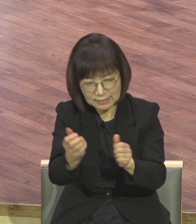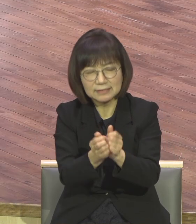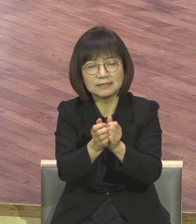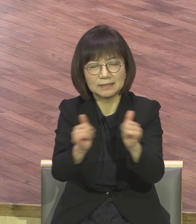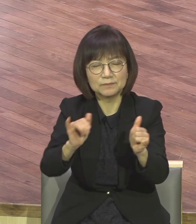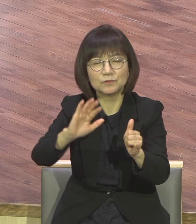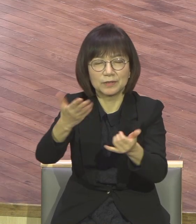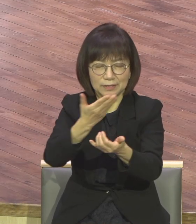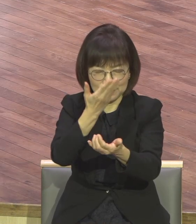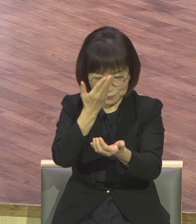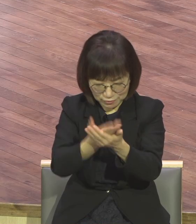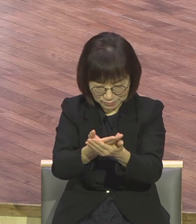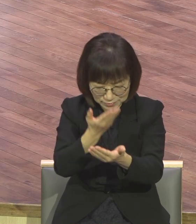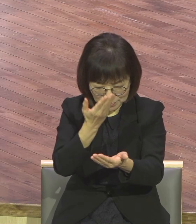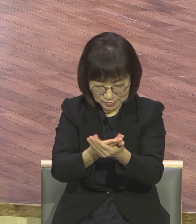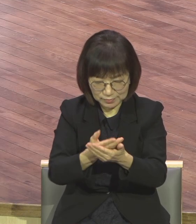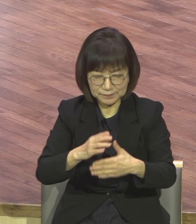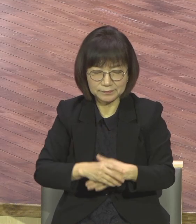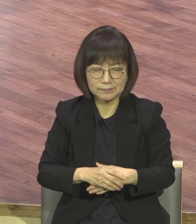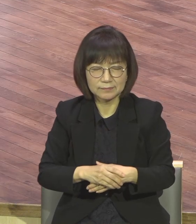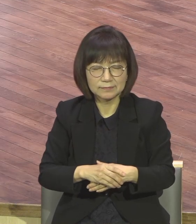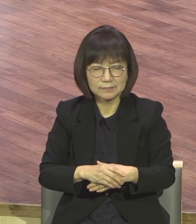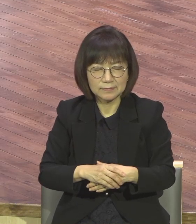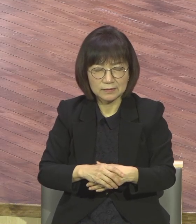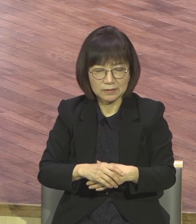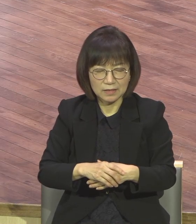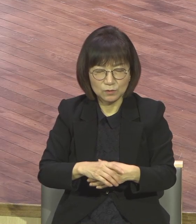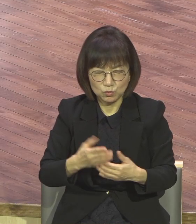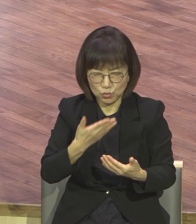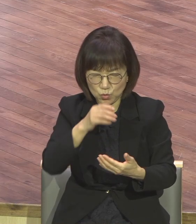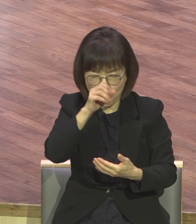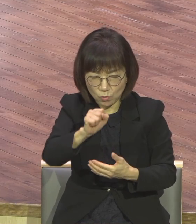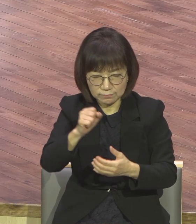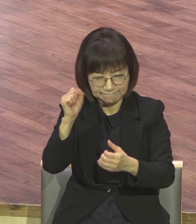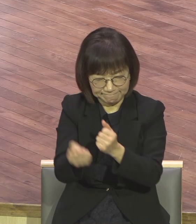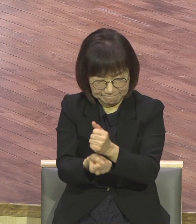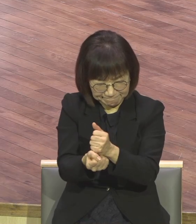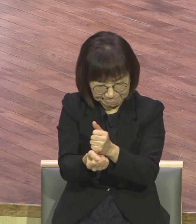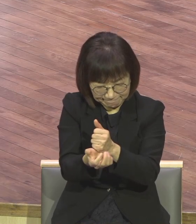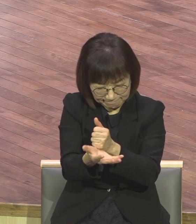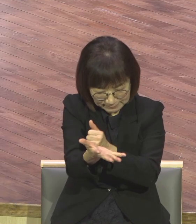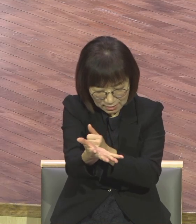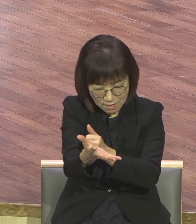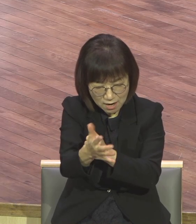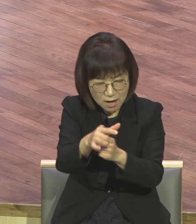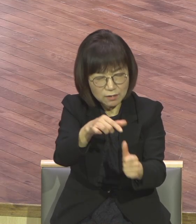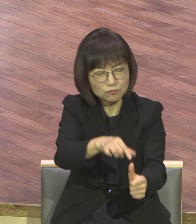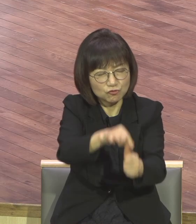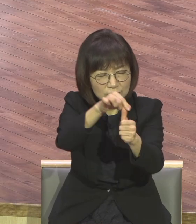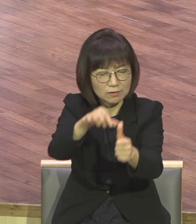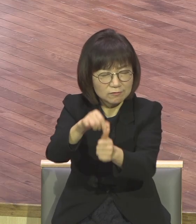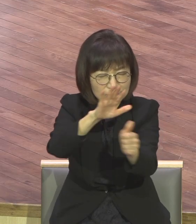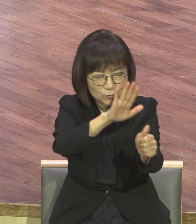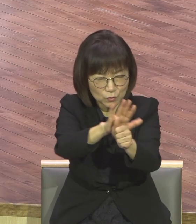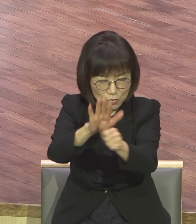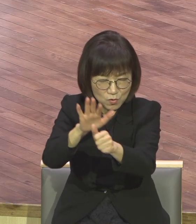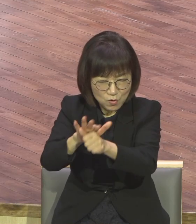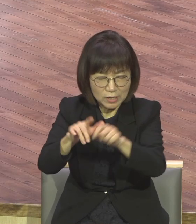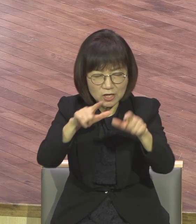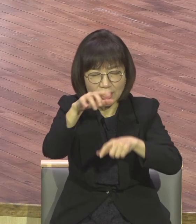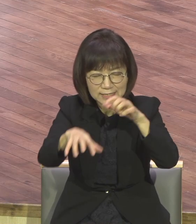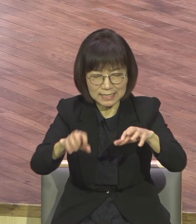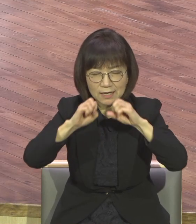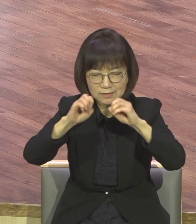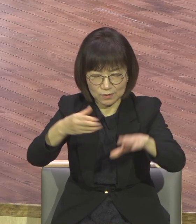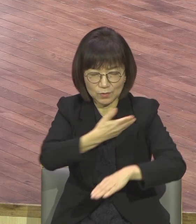사람들이 되게 도와주옵소서. 많은 영향력을 입혀서 현장에서 생명 살려낼 수 있는 현장 전도